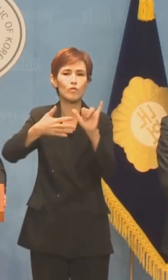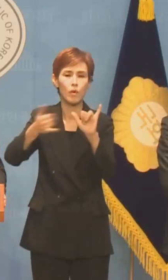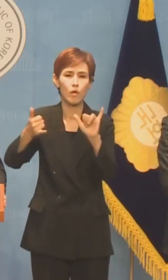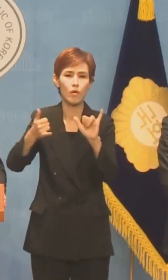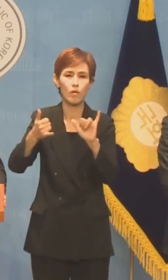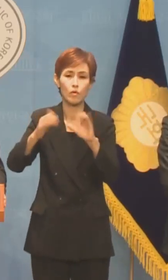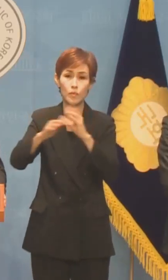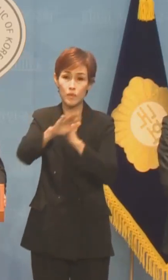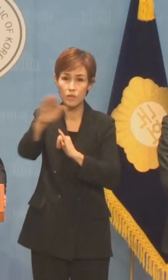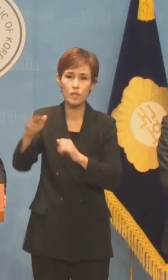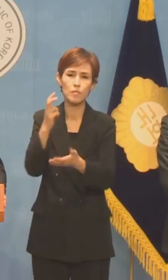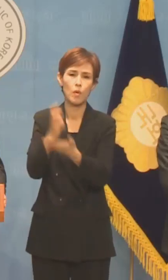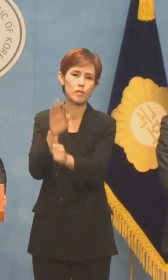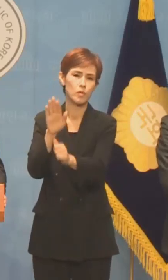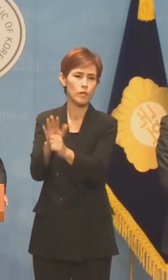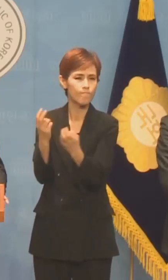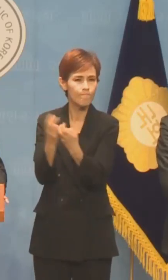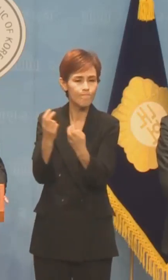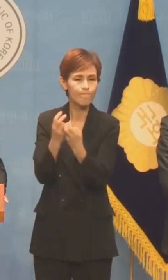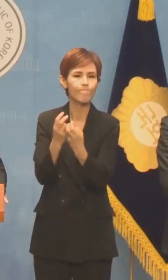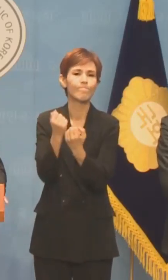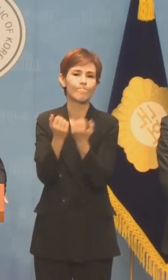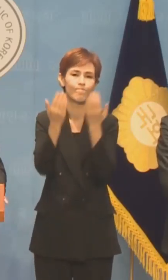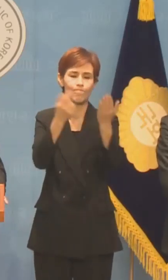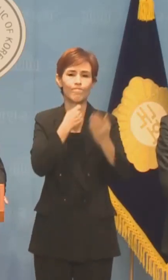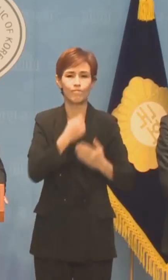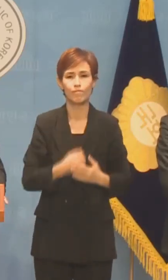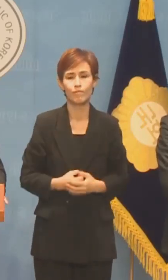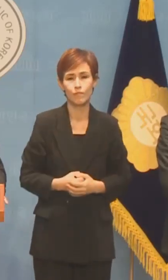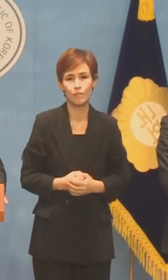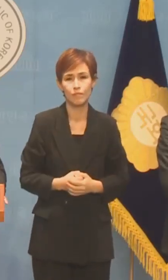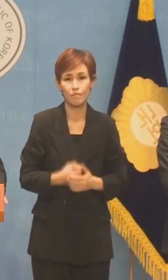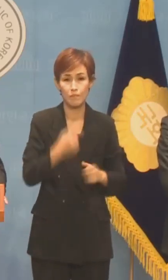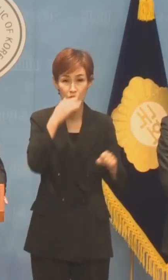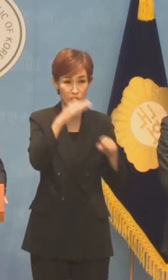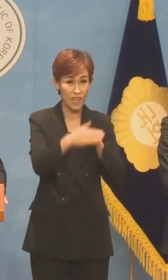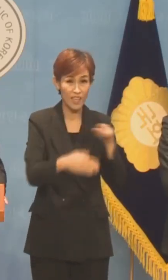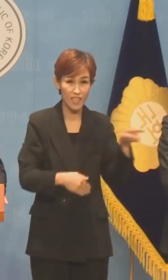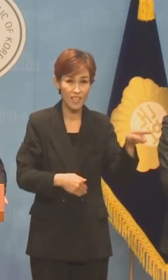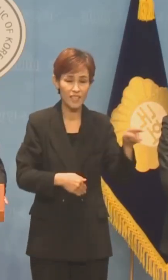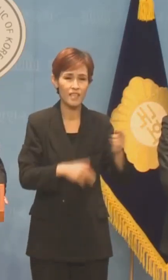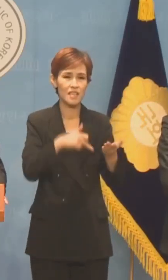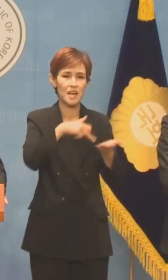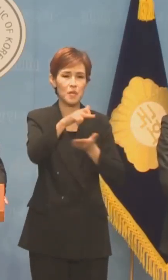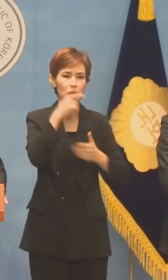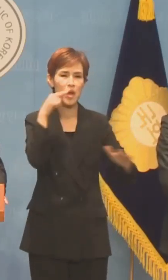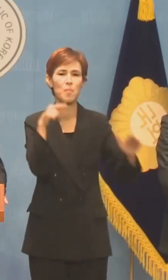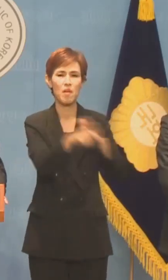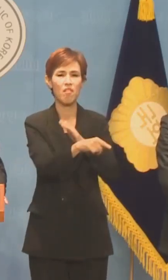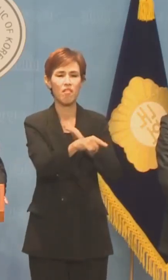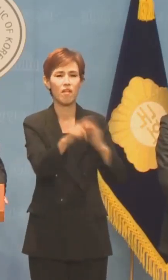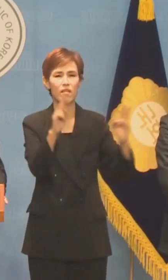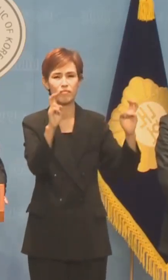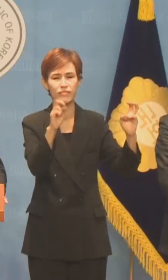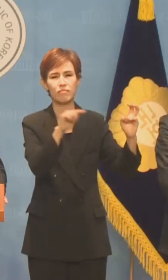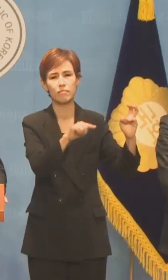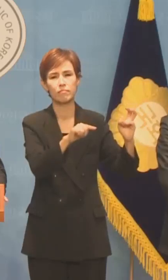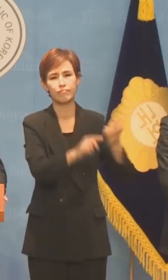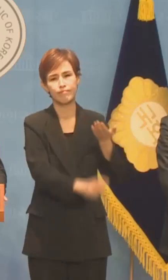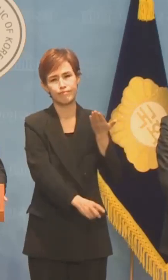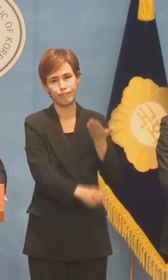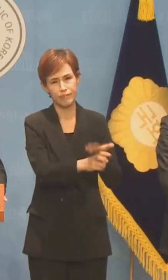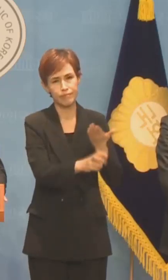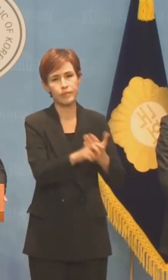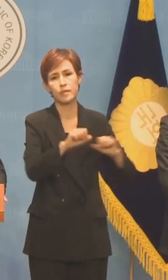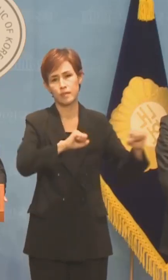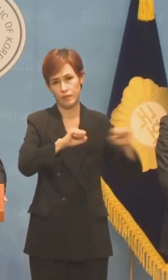지원 방안을 말씀드리는 자리입니다. 더불어민주당의 카톡 계엄령이라는 반헌법적